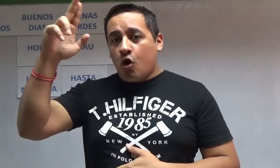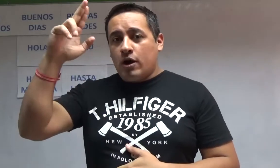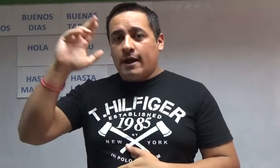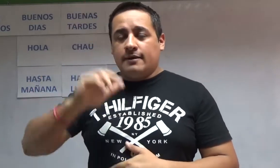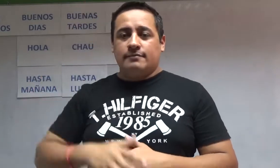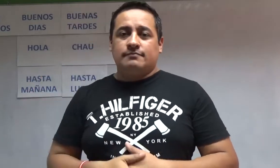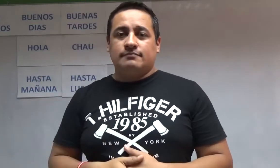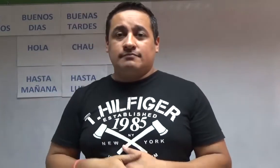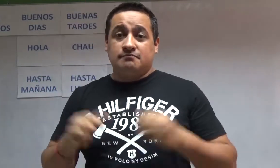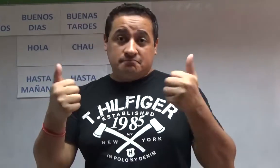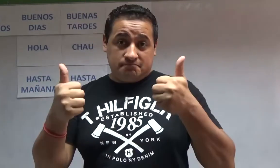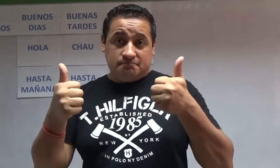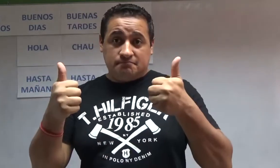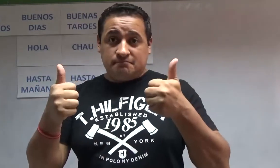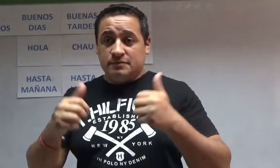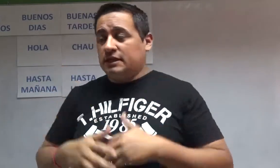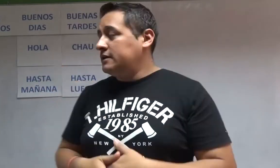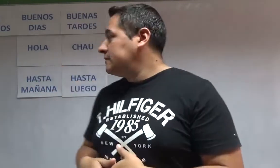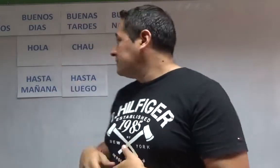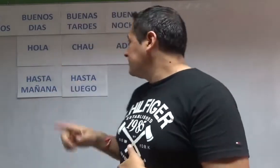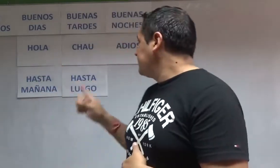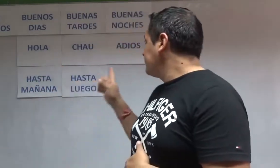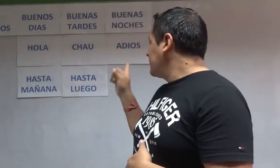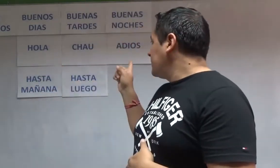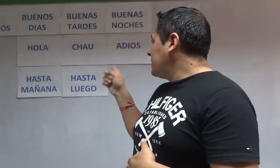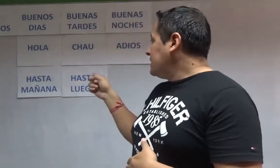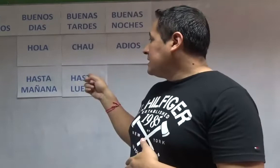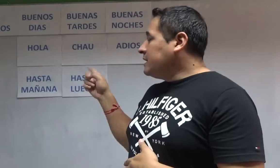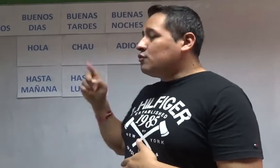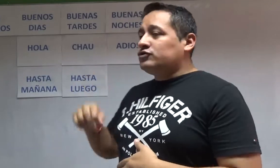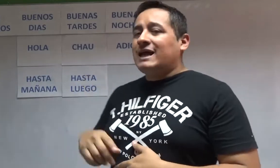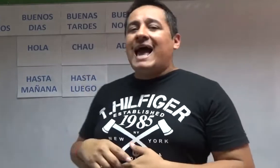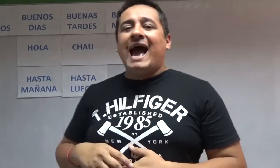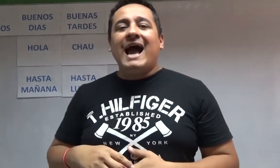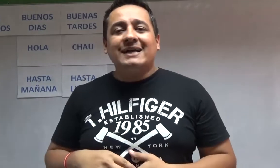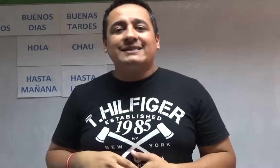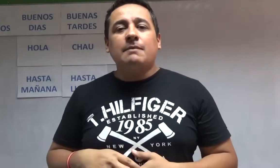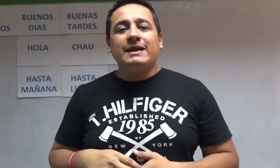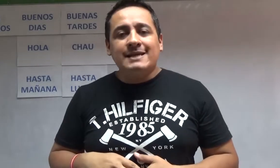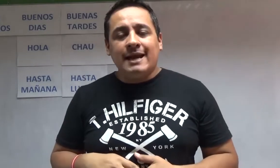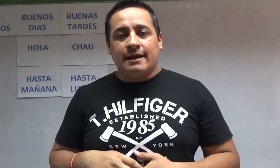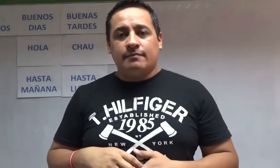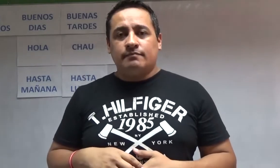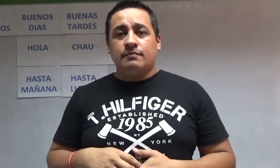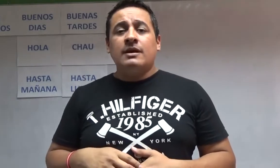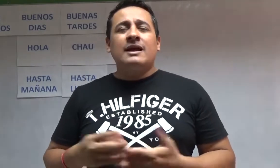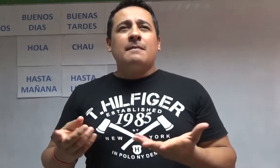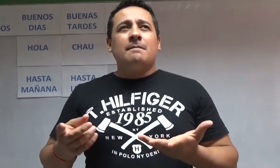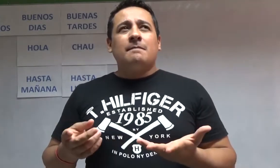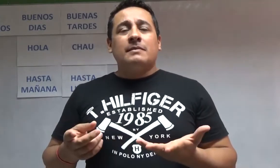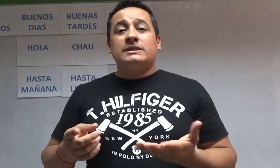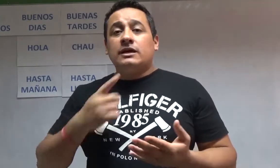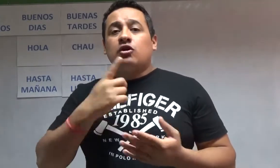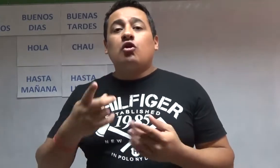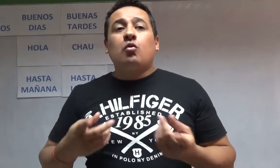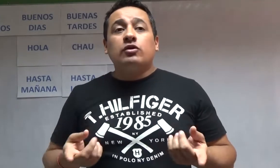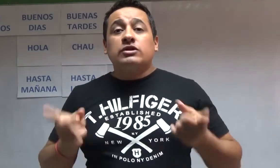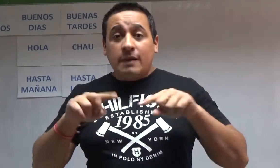hola, ¿sí? Tenemos hasta mañana. ¿Sí? Cuando se van a